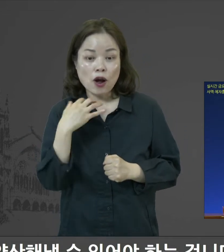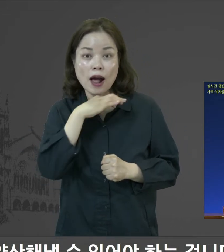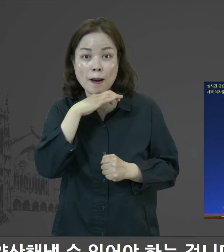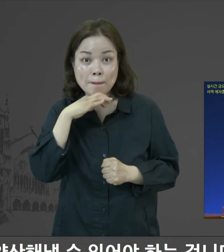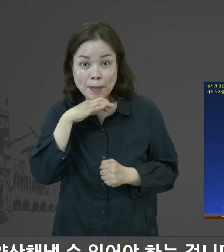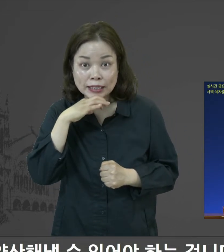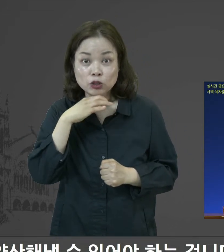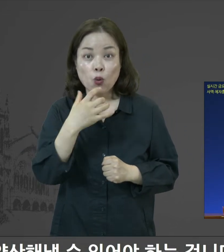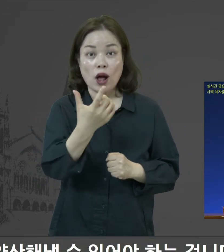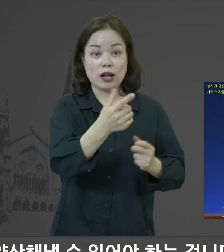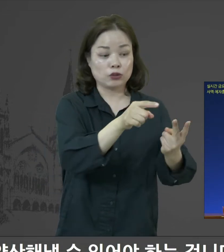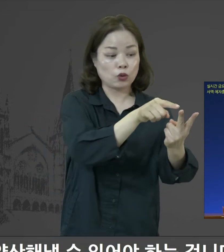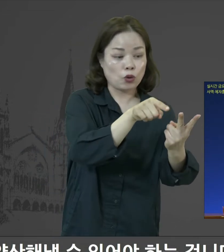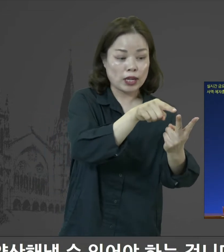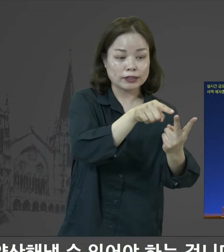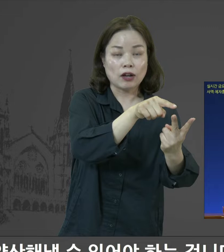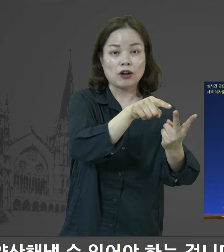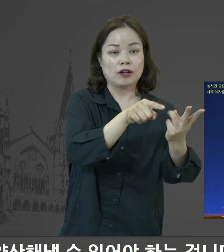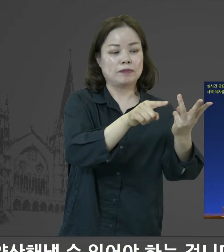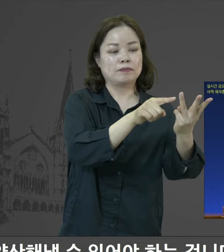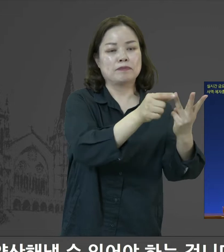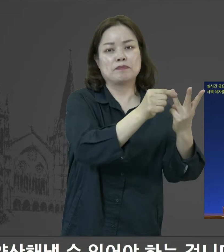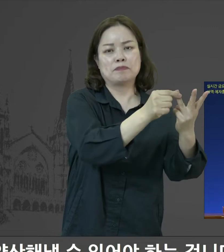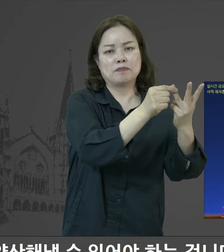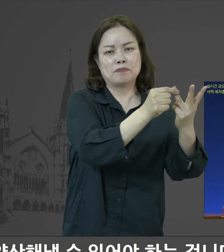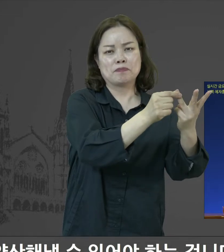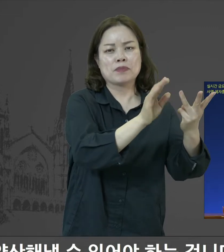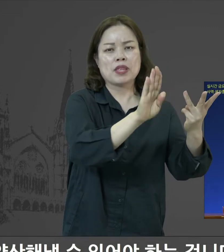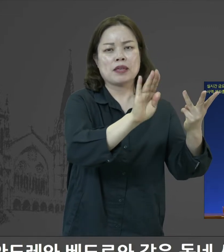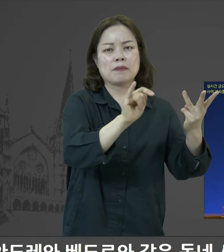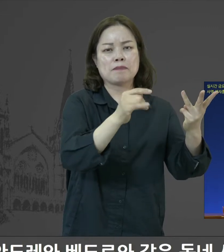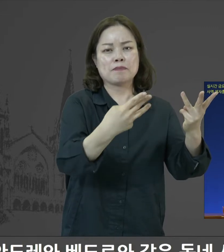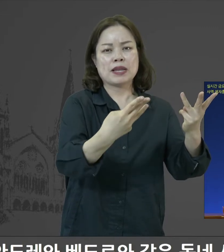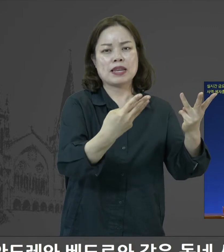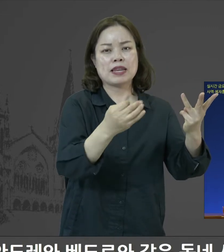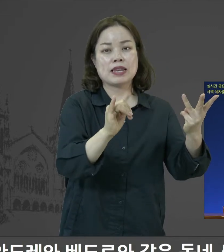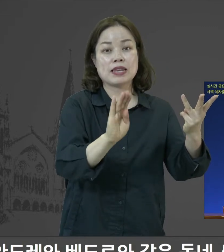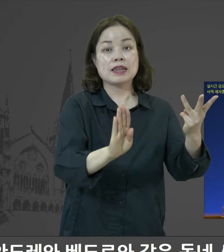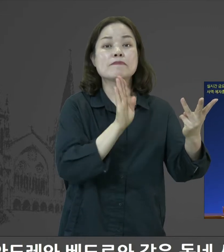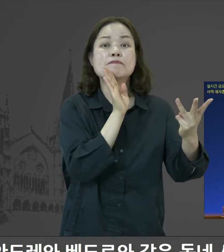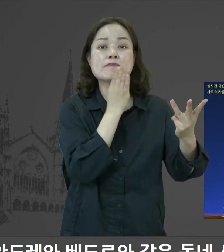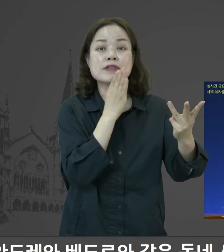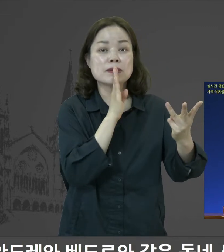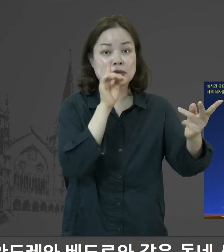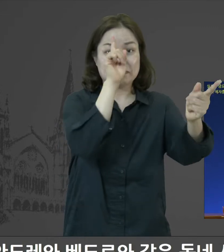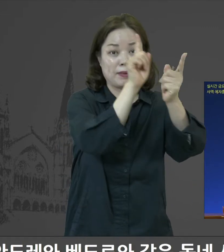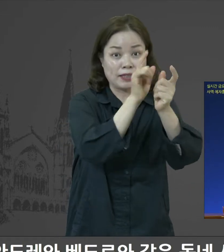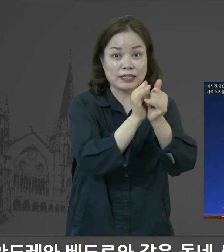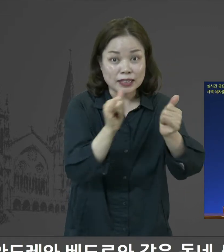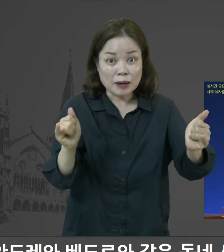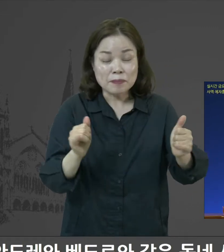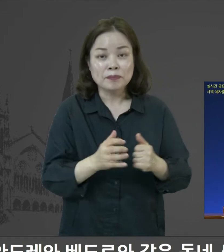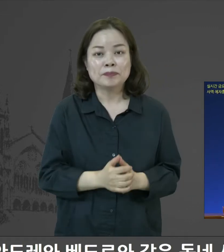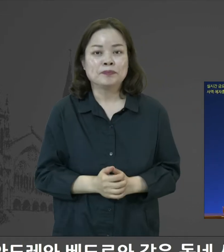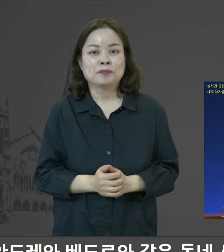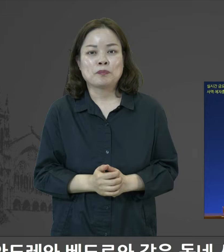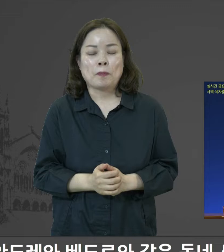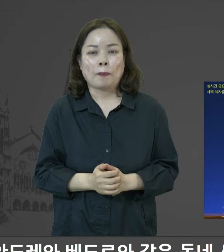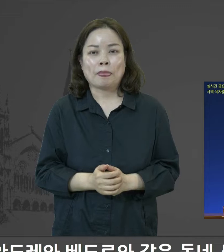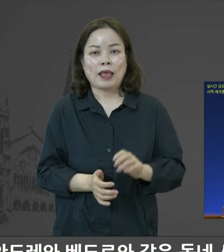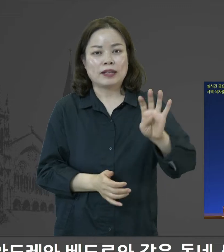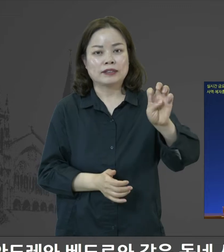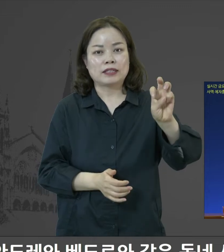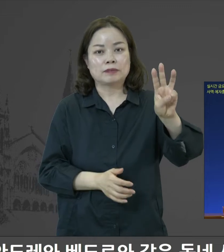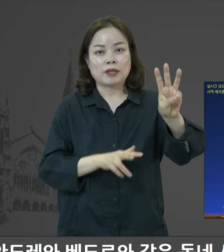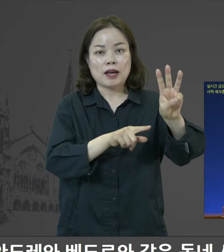예수님을 만난 사람이라고 볼 수 있겠습니다. 여기 이제 그 장면은 딱 나오지 않아요. 근데 이제